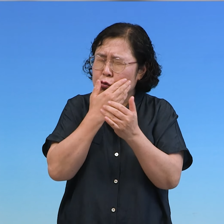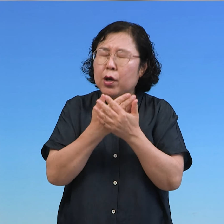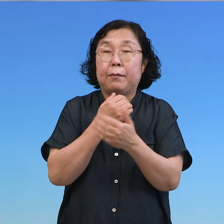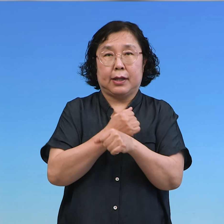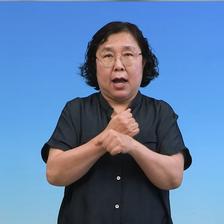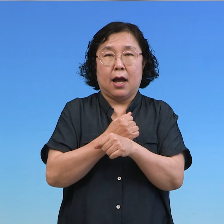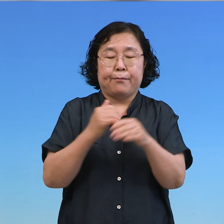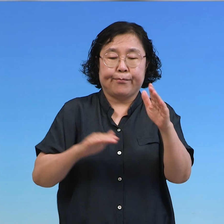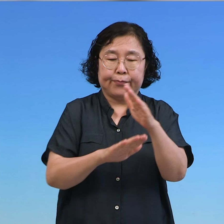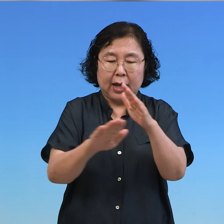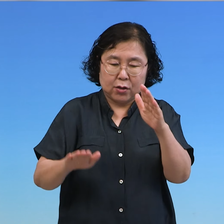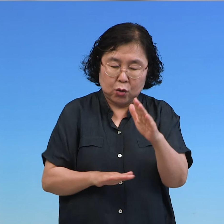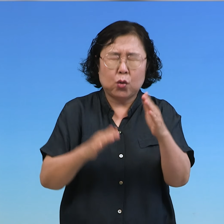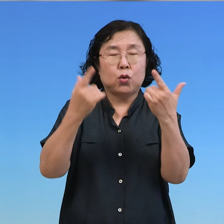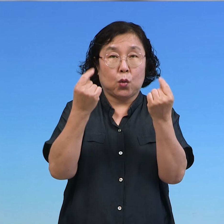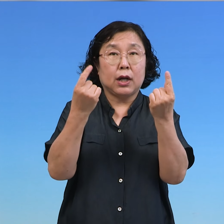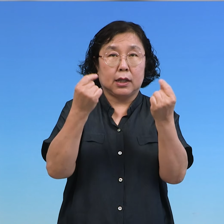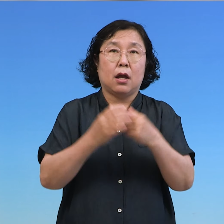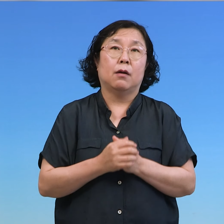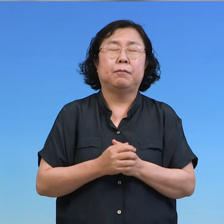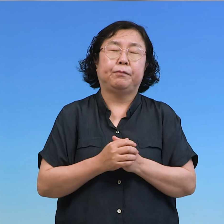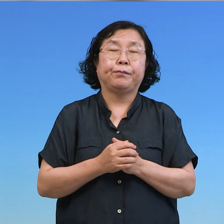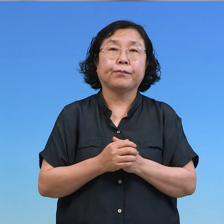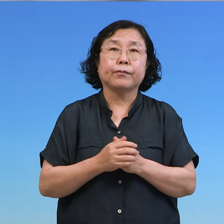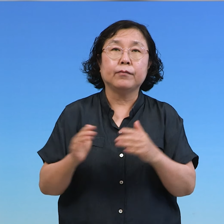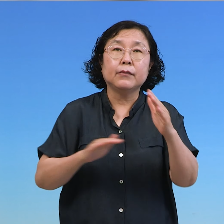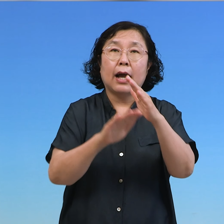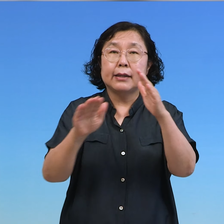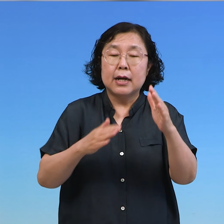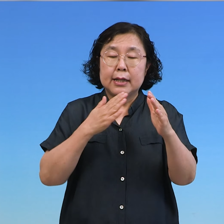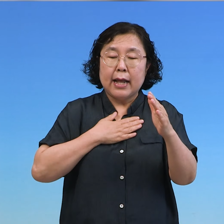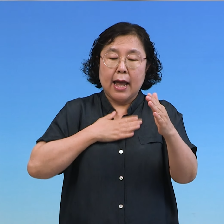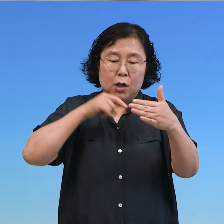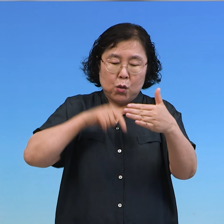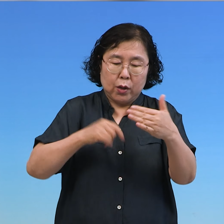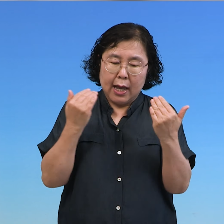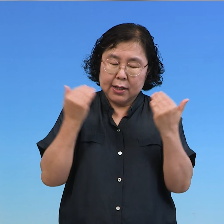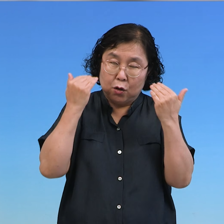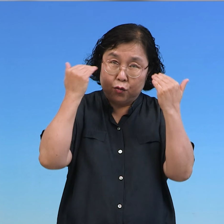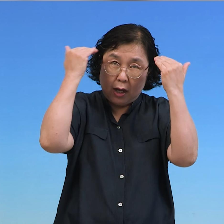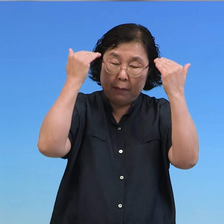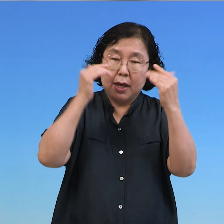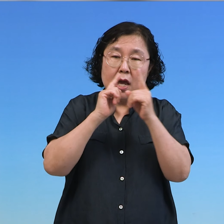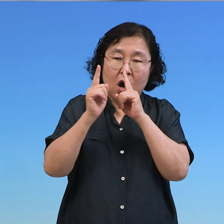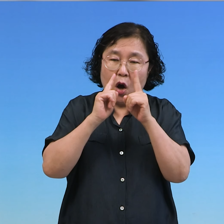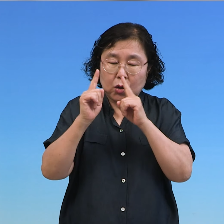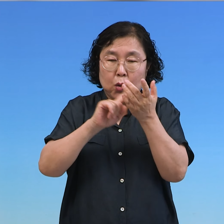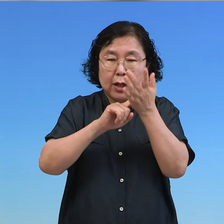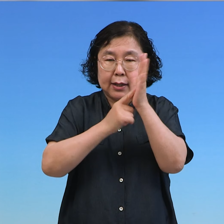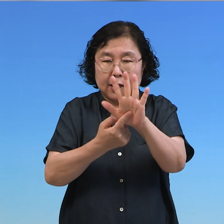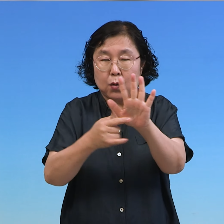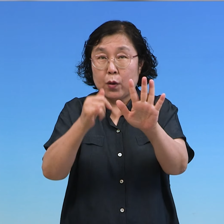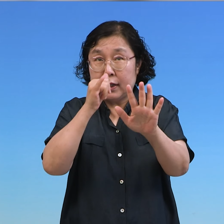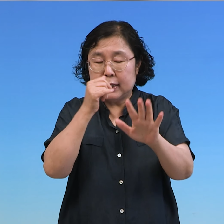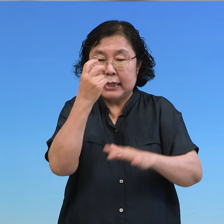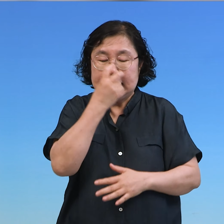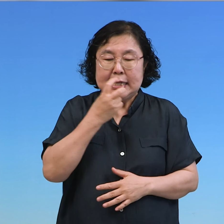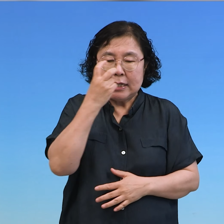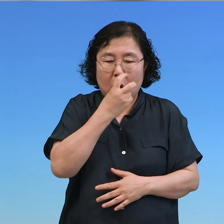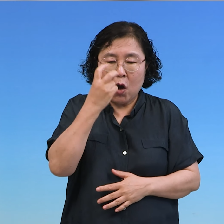마찬가지입니다 가정은요 내 내면의 성숙함이 언어로 드러나고 있는지를 점검해 보는